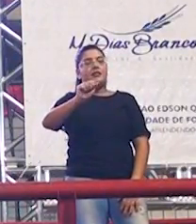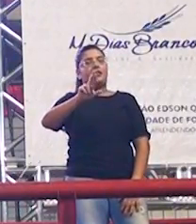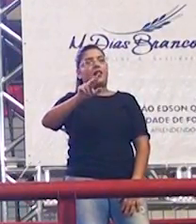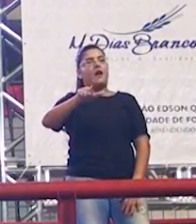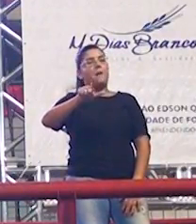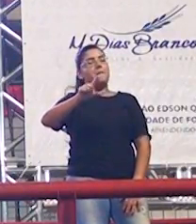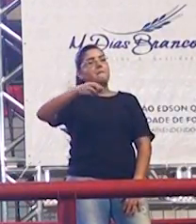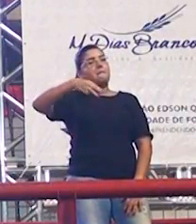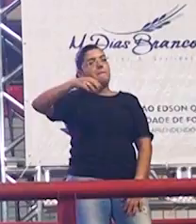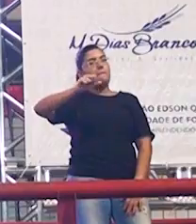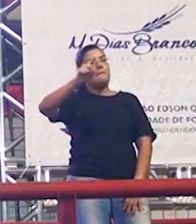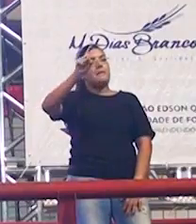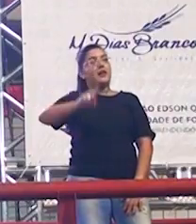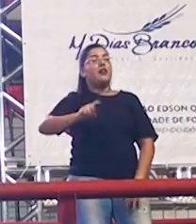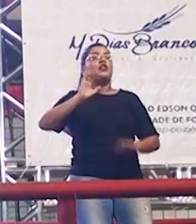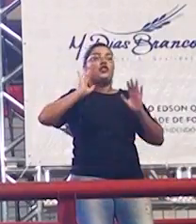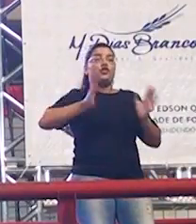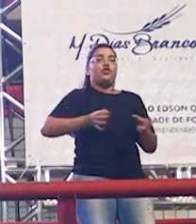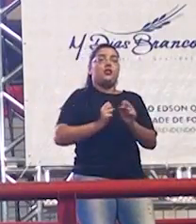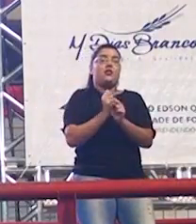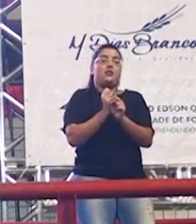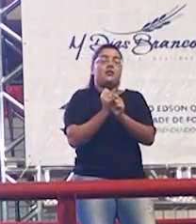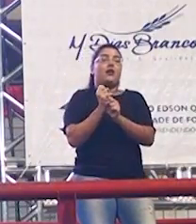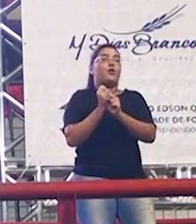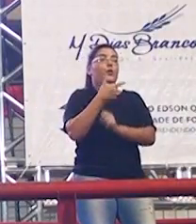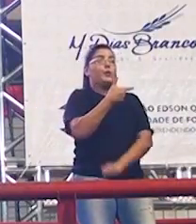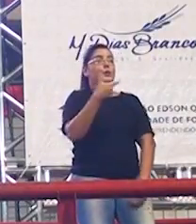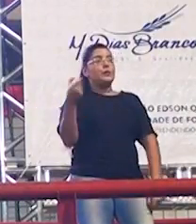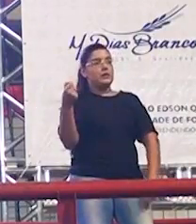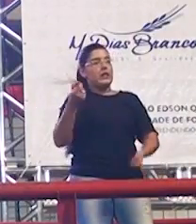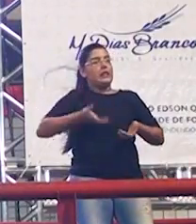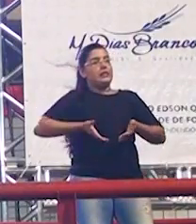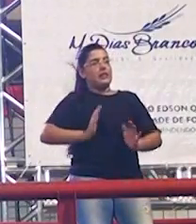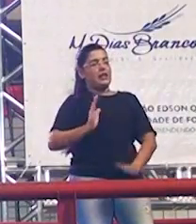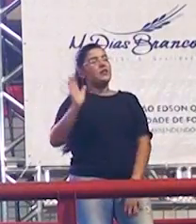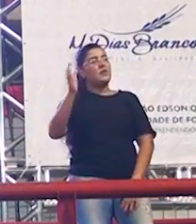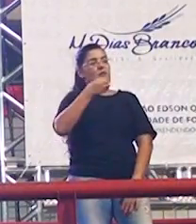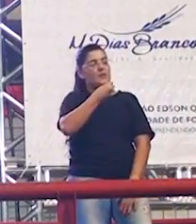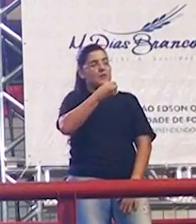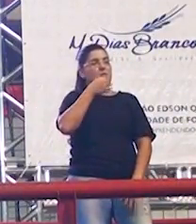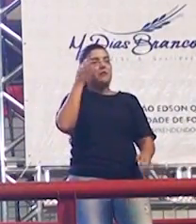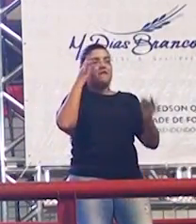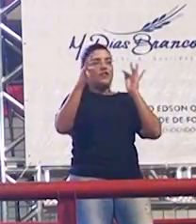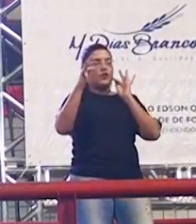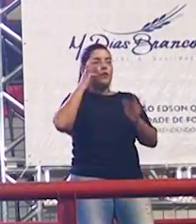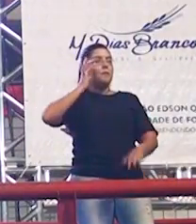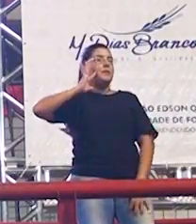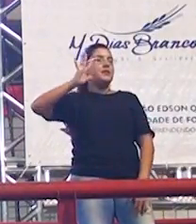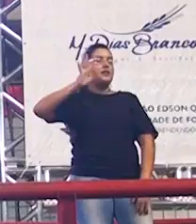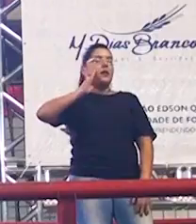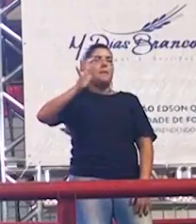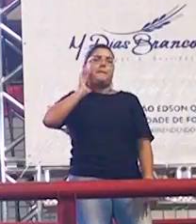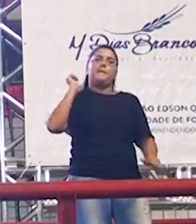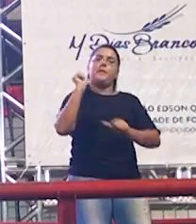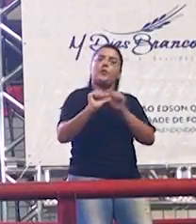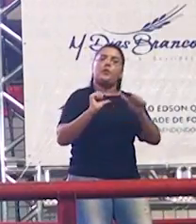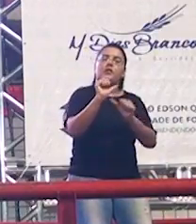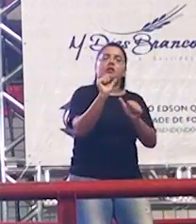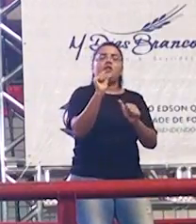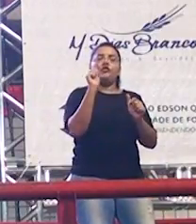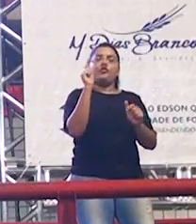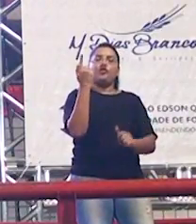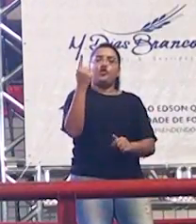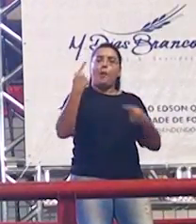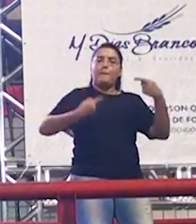de nascimento desse grande pensador que contribuiu para as mudanças geopolíticas do